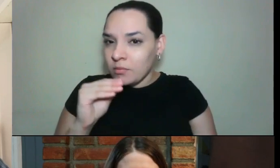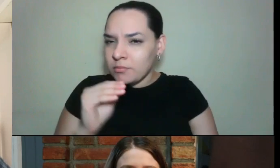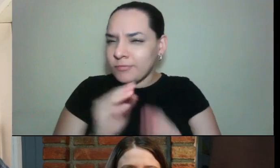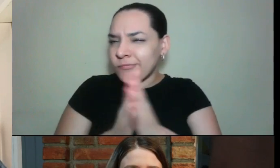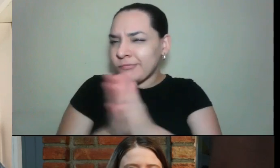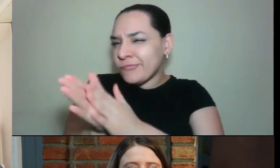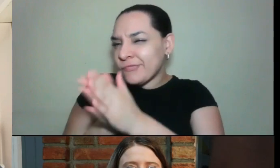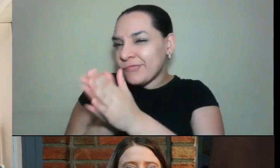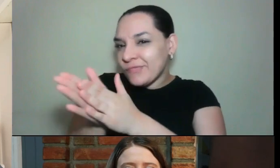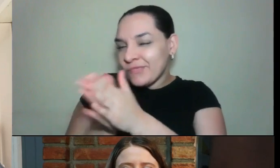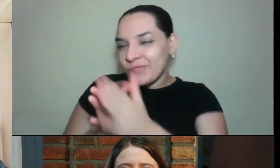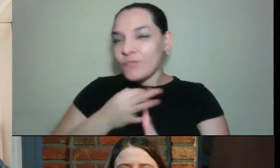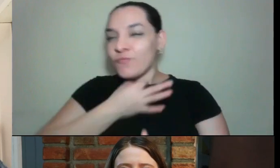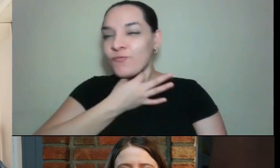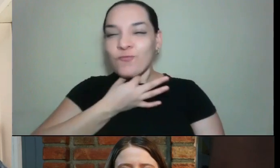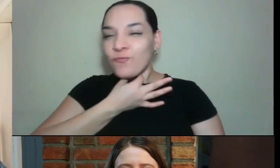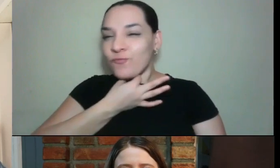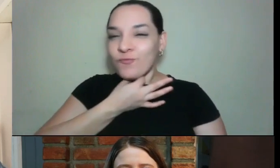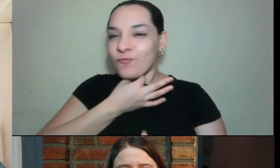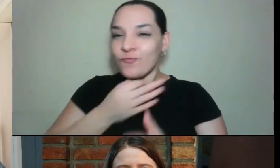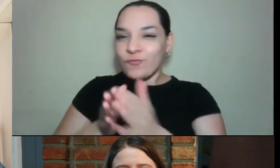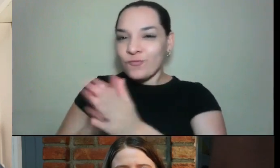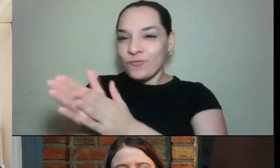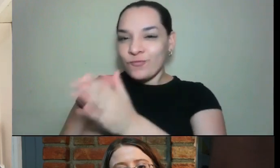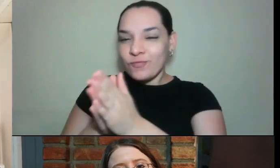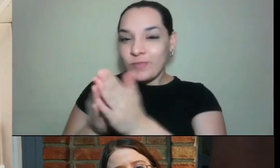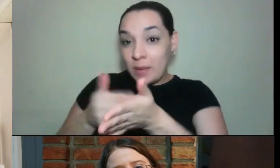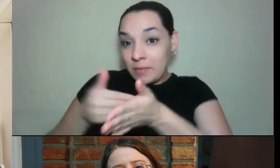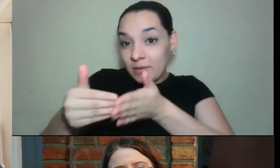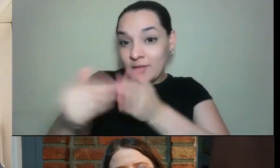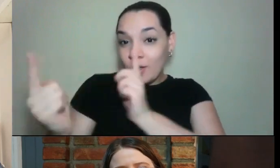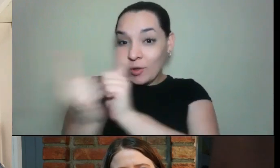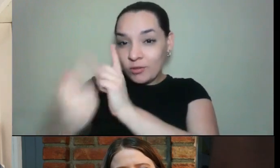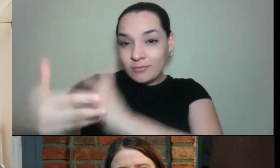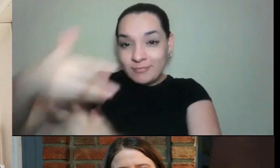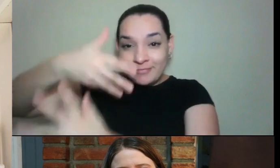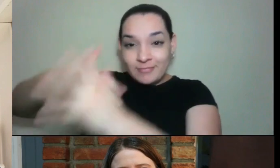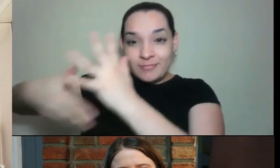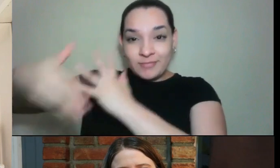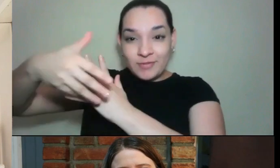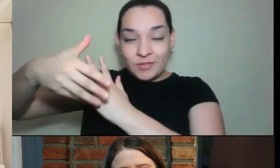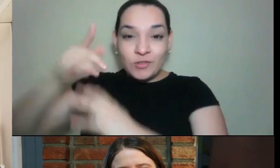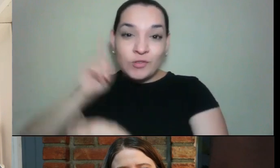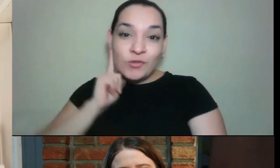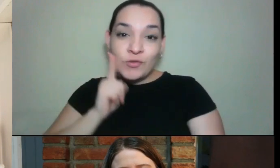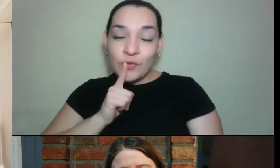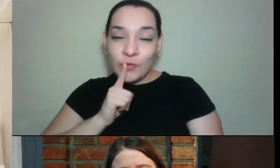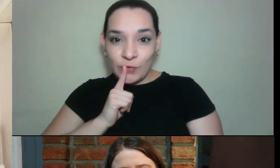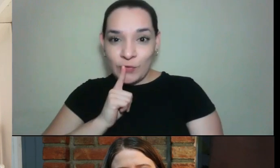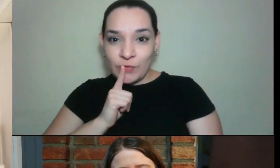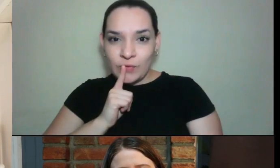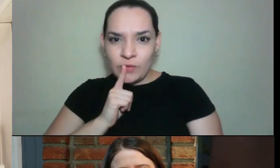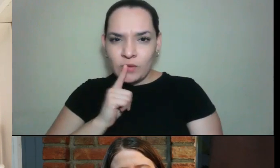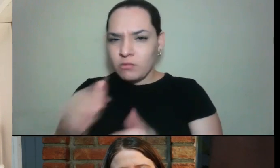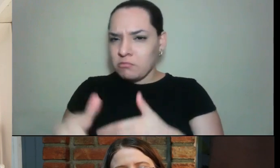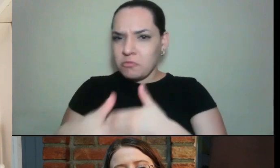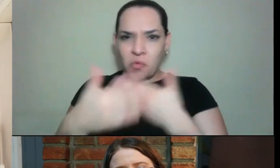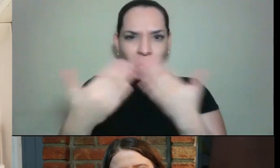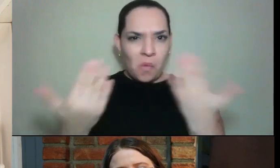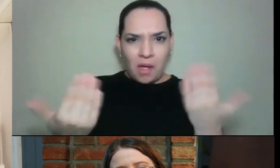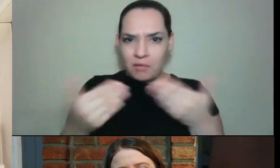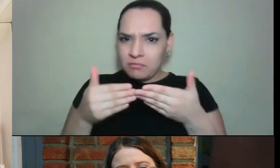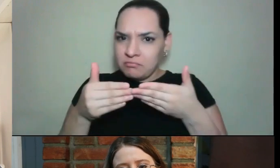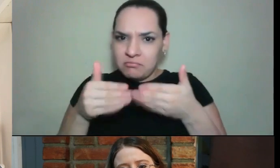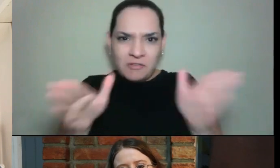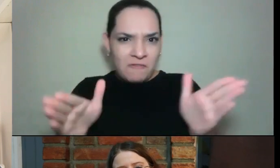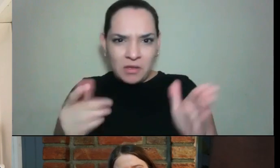Y si ustedes se dan el permiso de empezar a conocer personas sordas, se van a dar cuenta